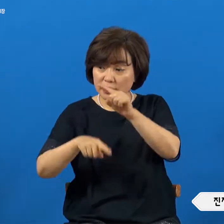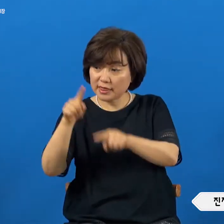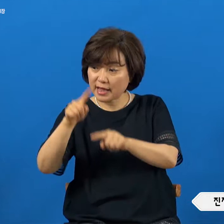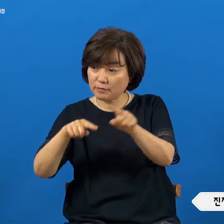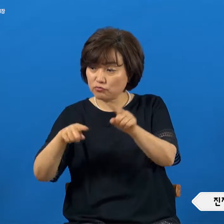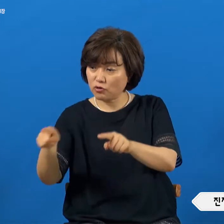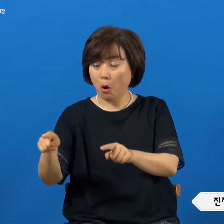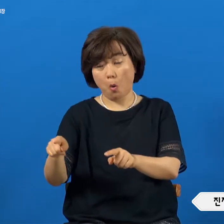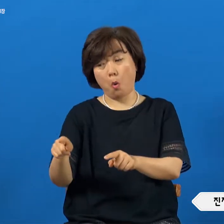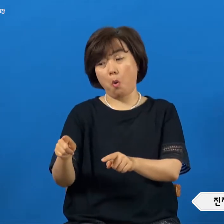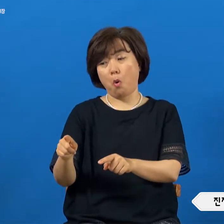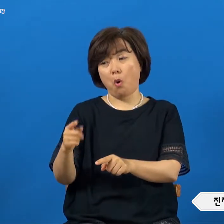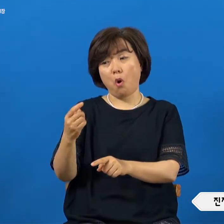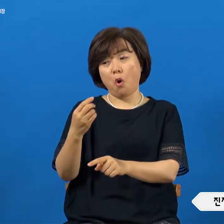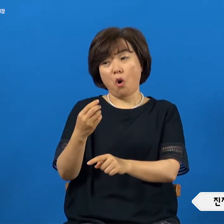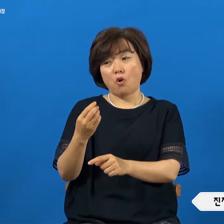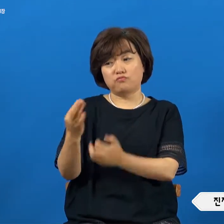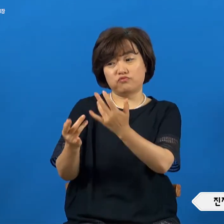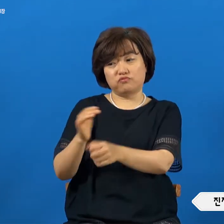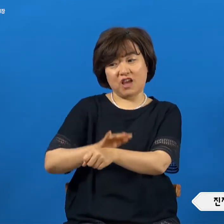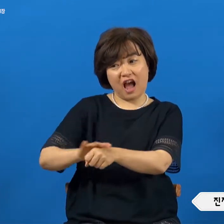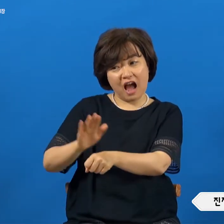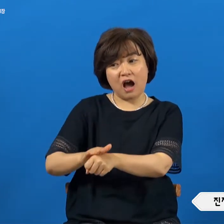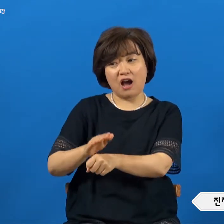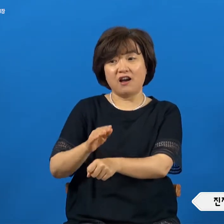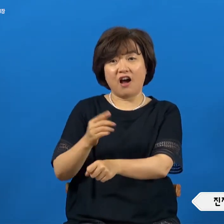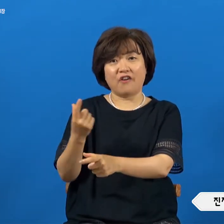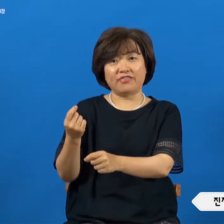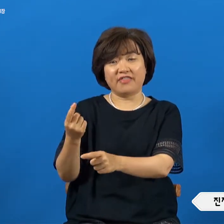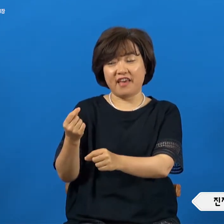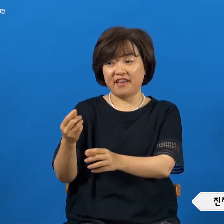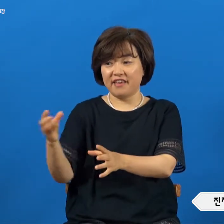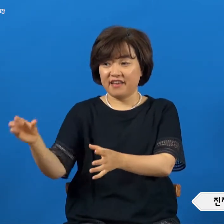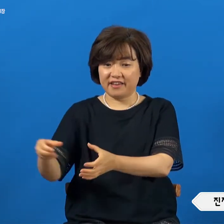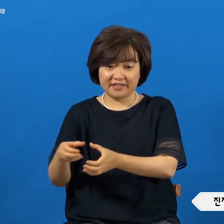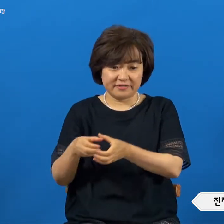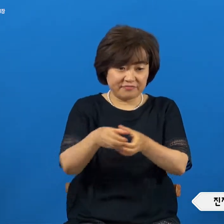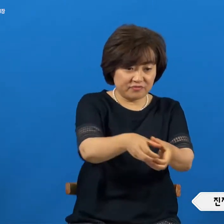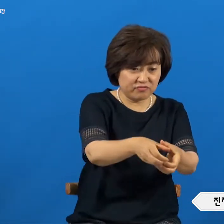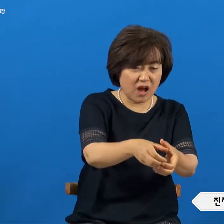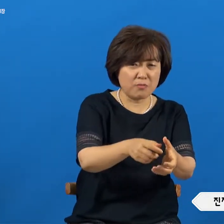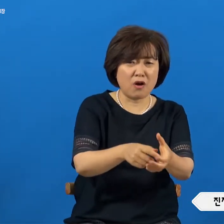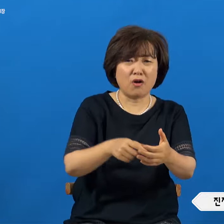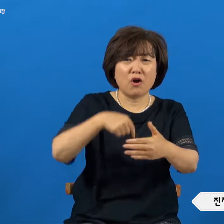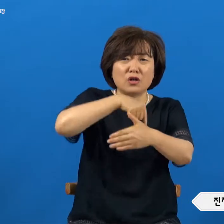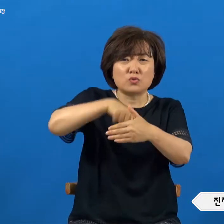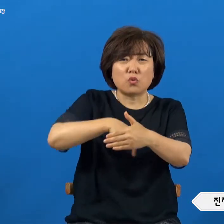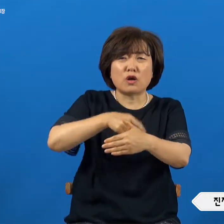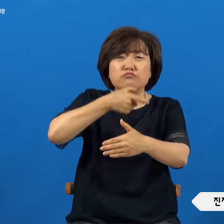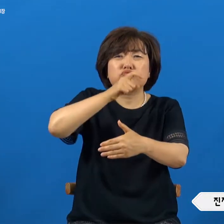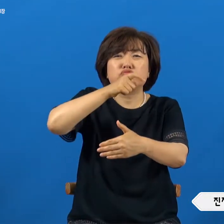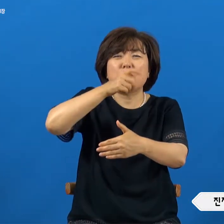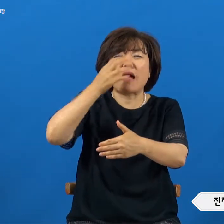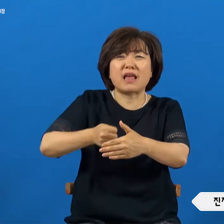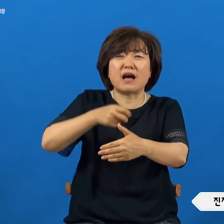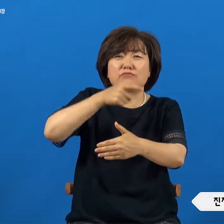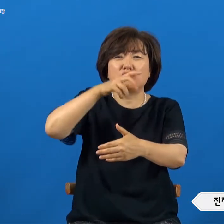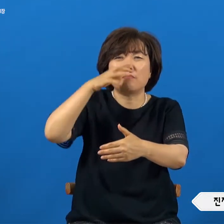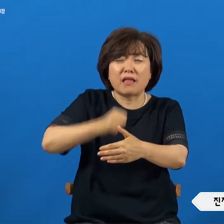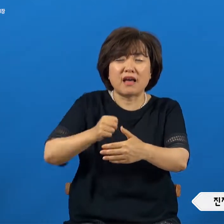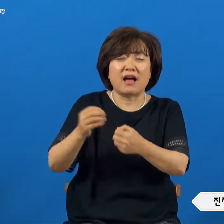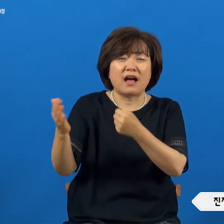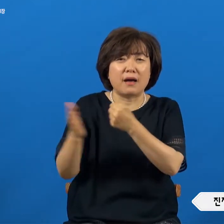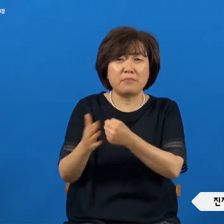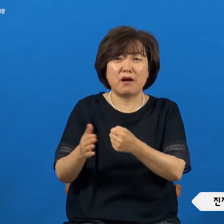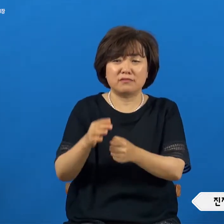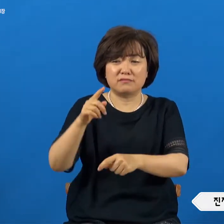붙을 것 같은데 막상 불을 붙이면 속이 젖어서 수분 때문에 불이 붙지 않는다고